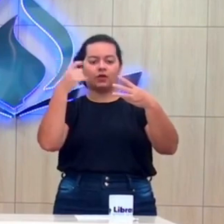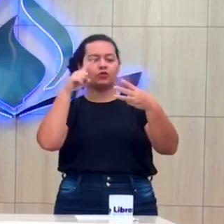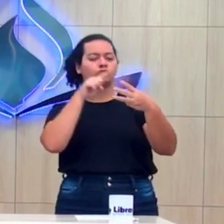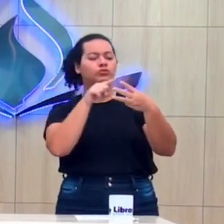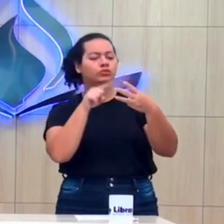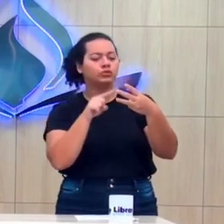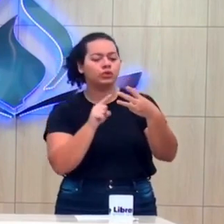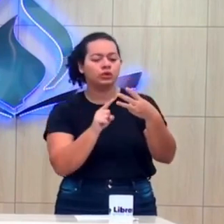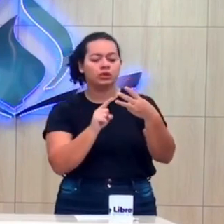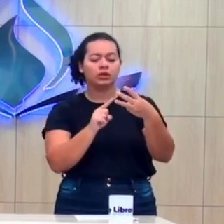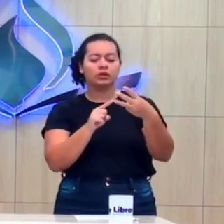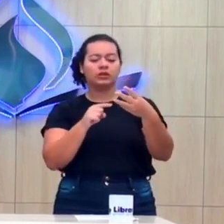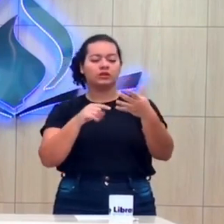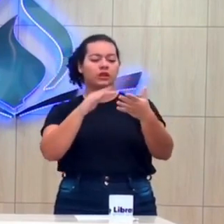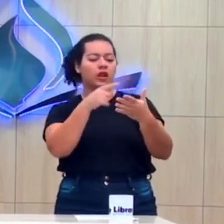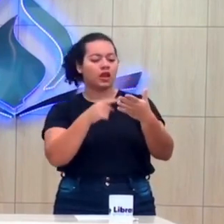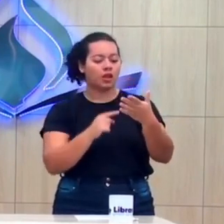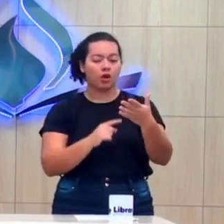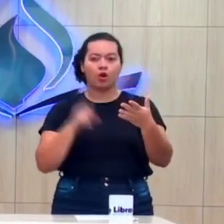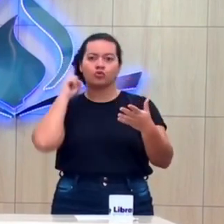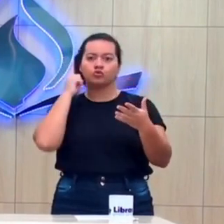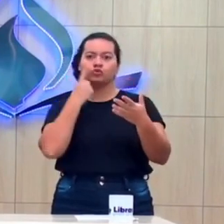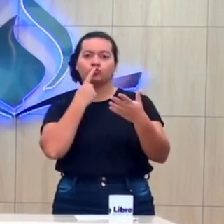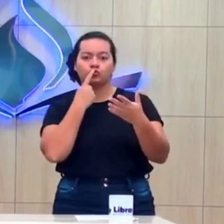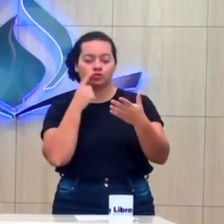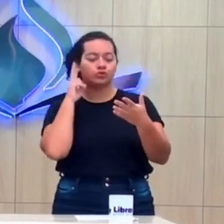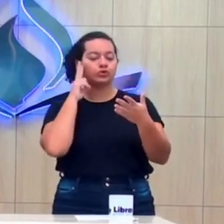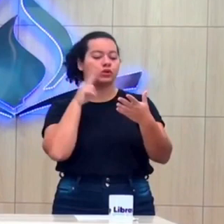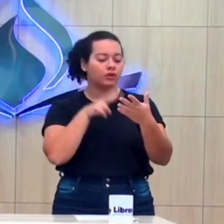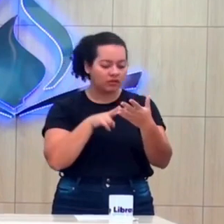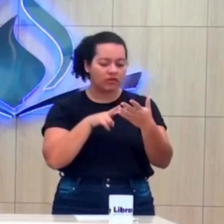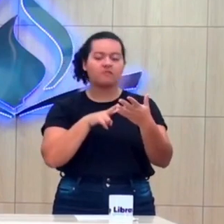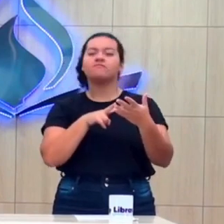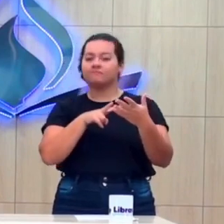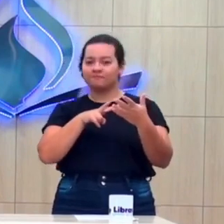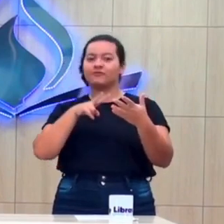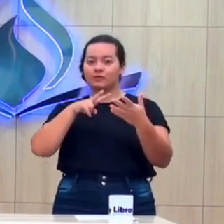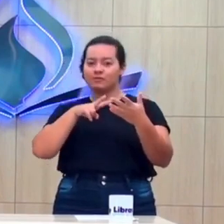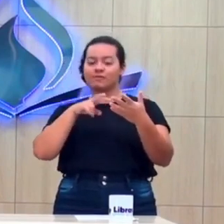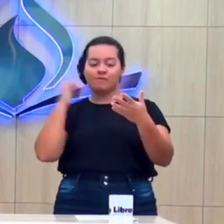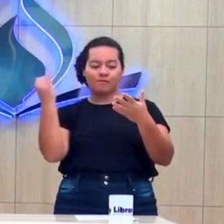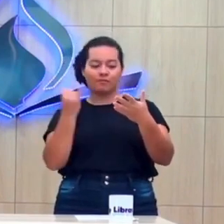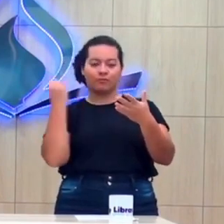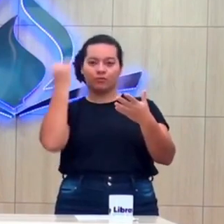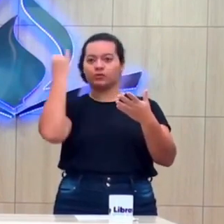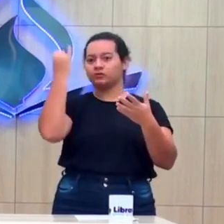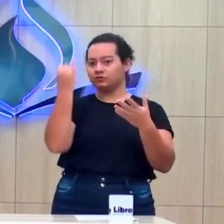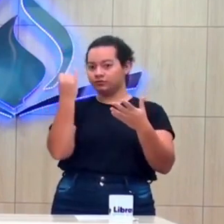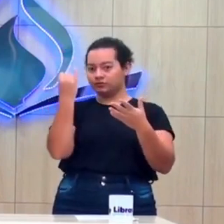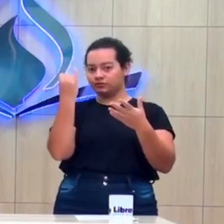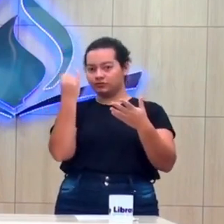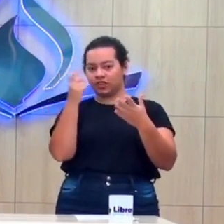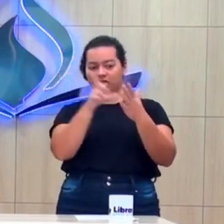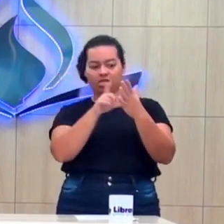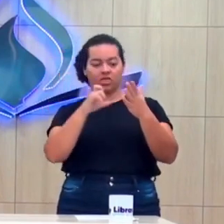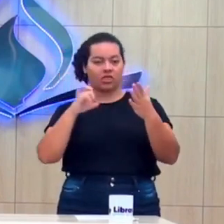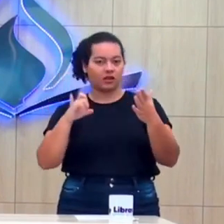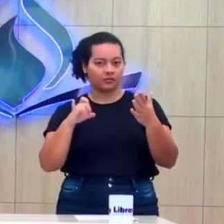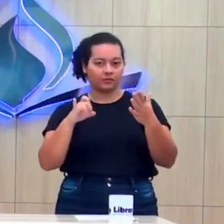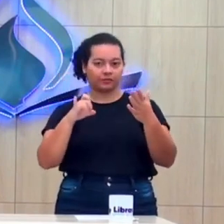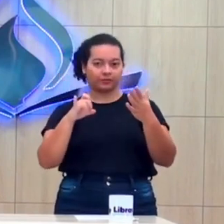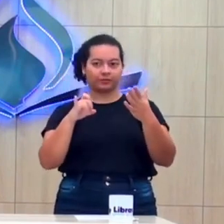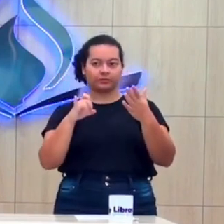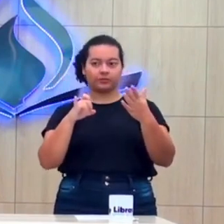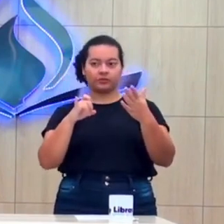decisões relacionadas à comunidade surda. E isso vem provar o quê? Que ao